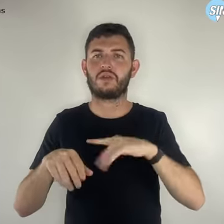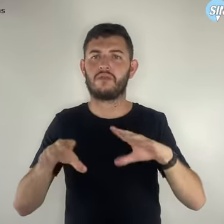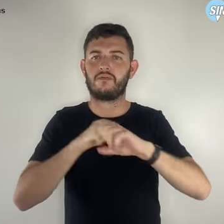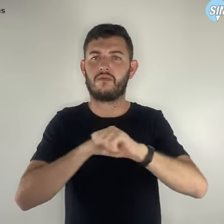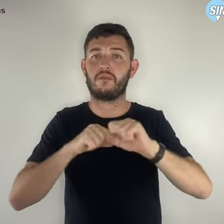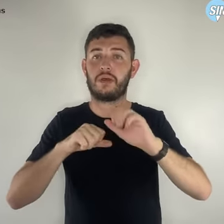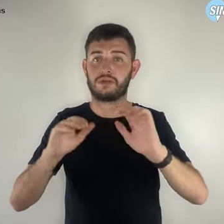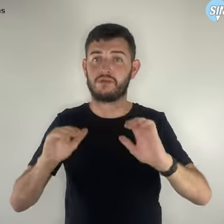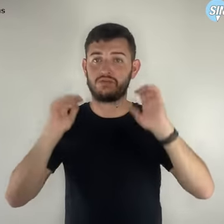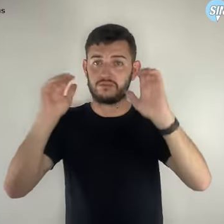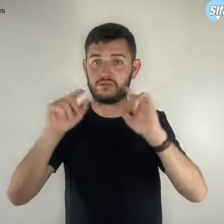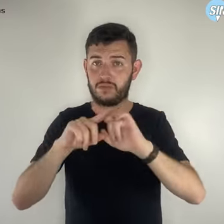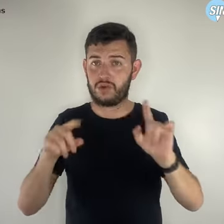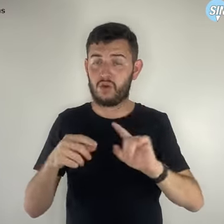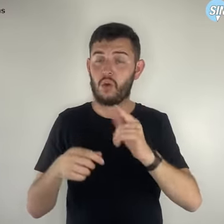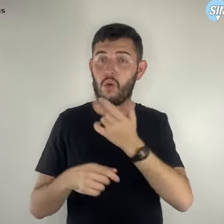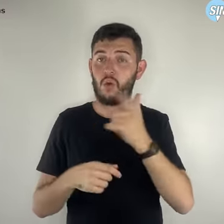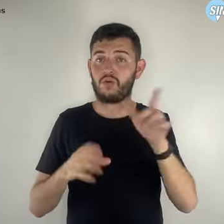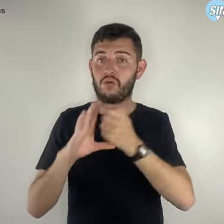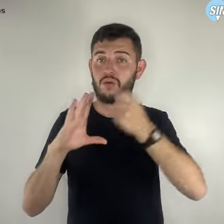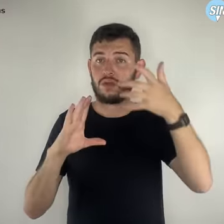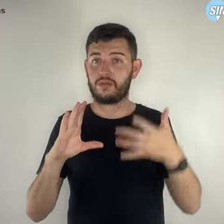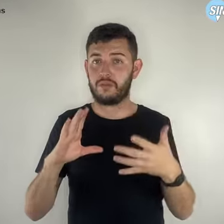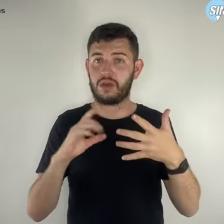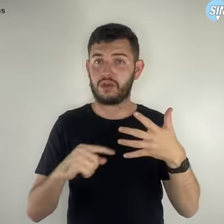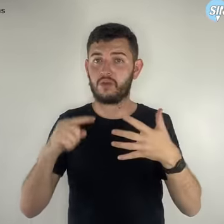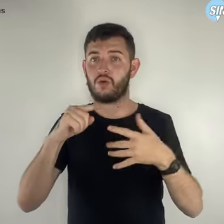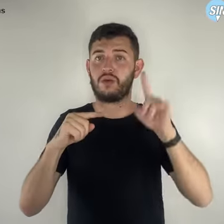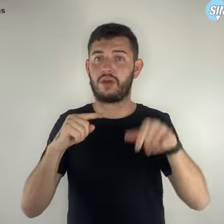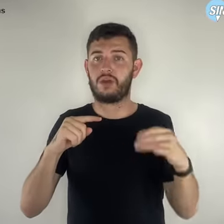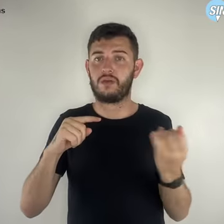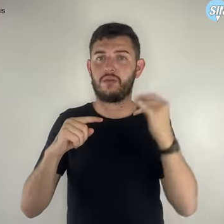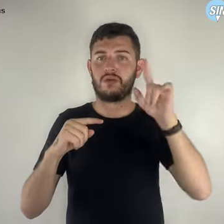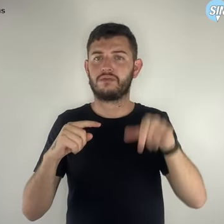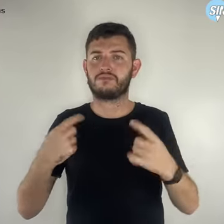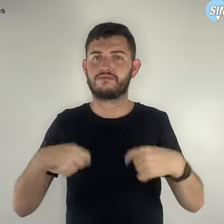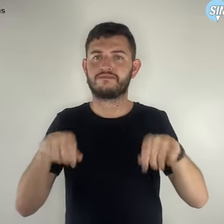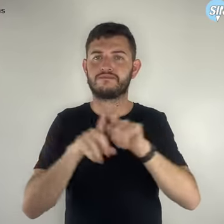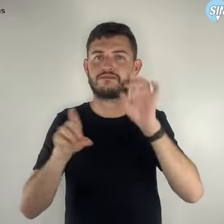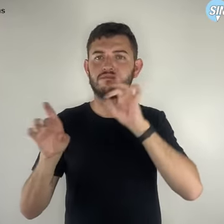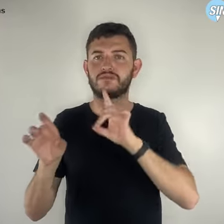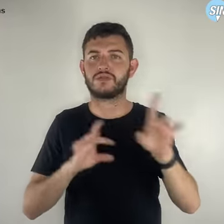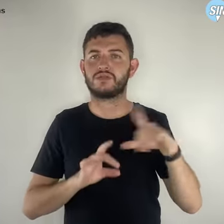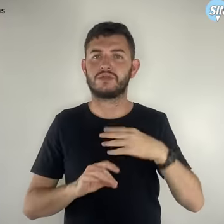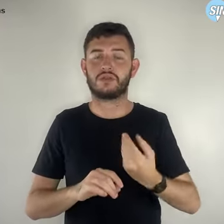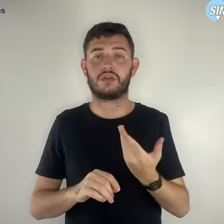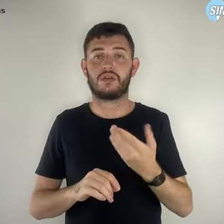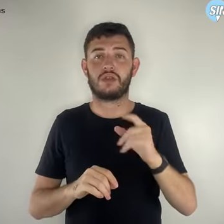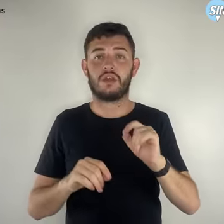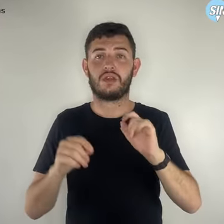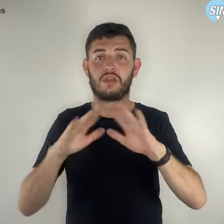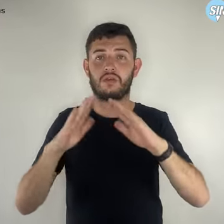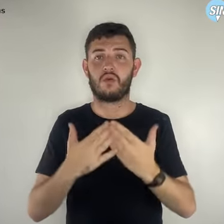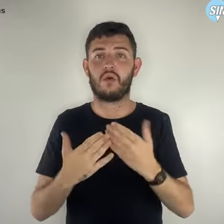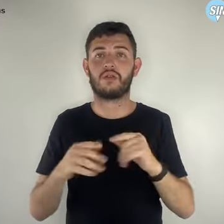Outro aspecto relevante é a necessidade, evidente no dia a dia, das escolas de